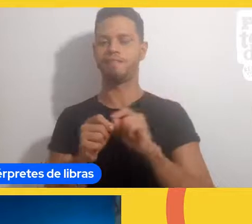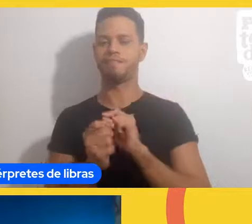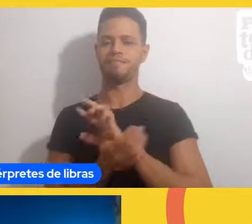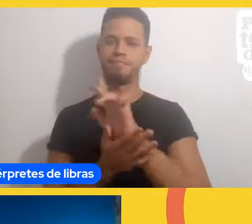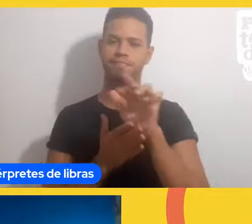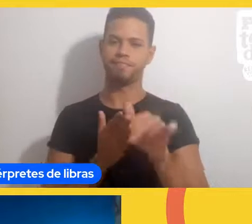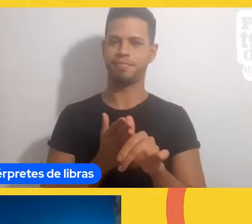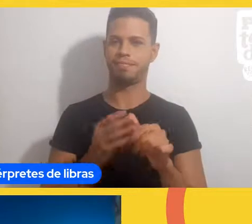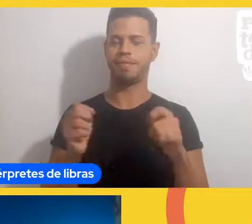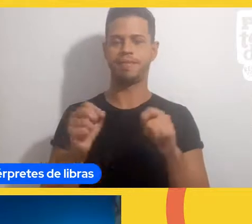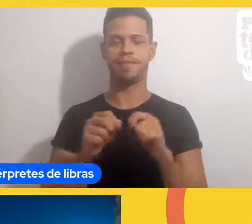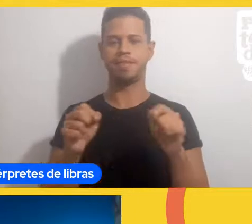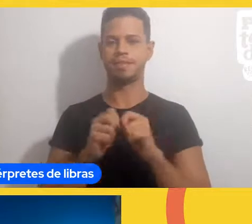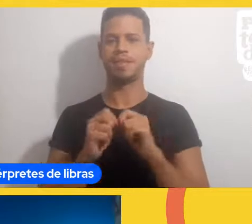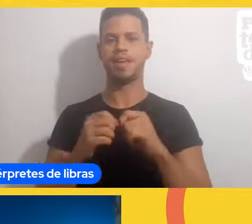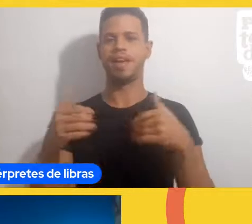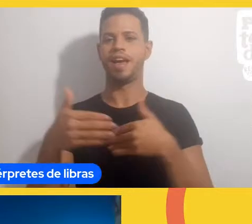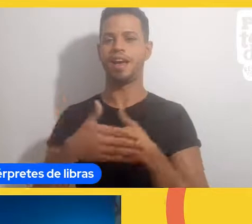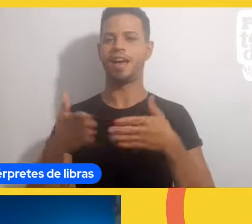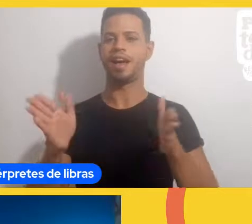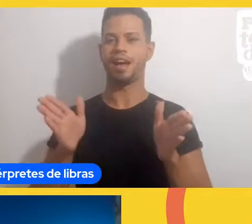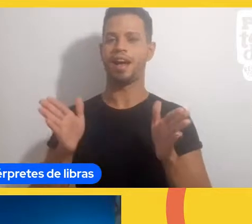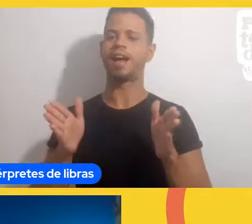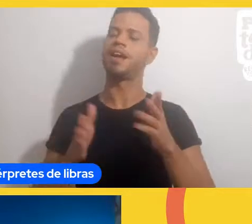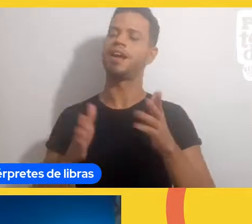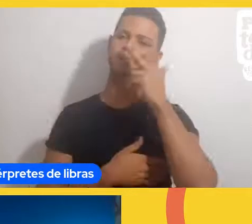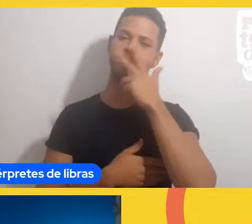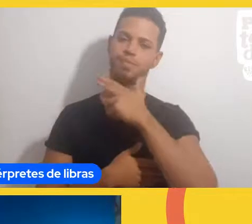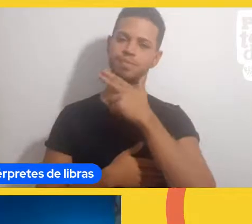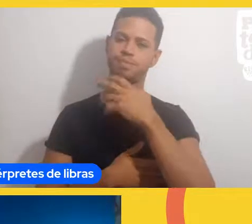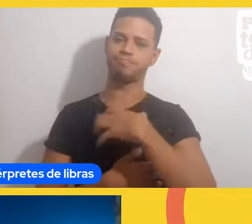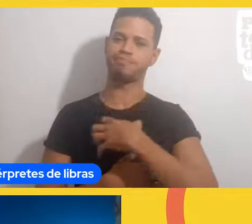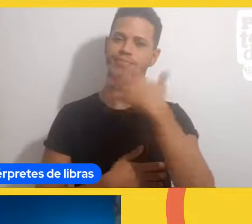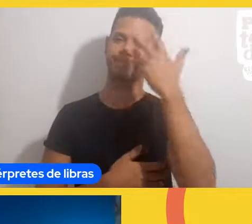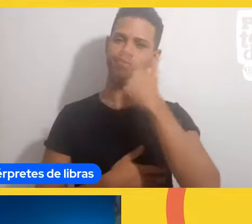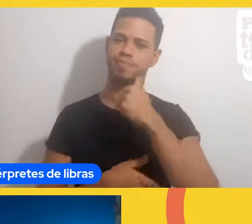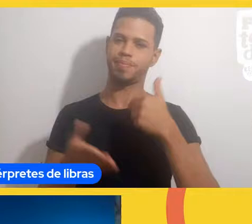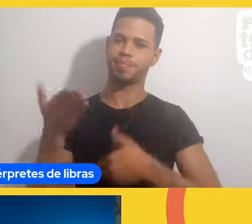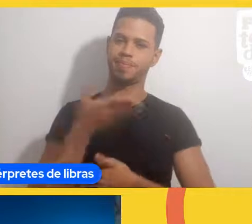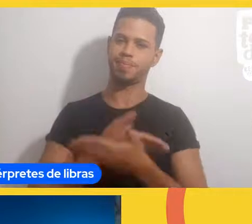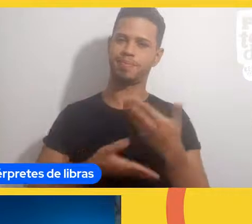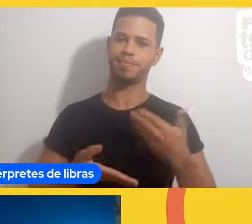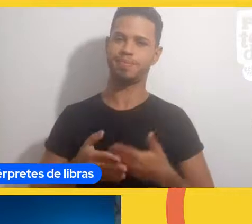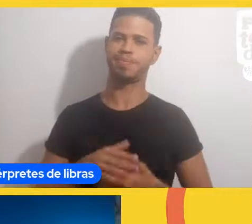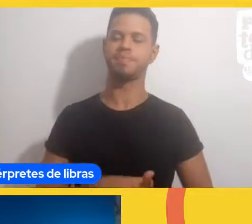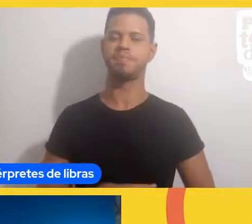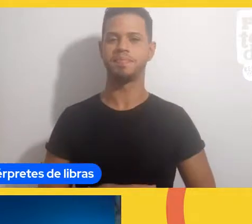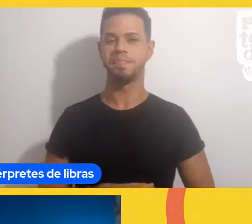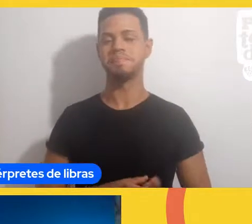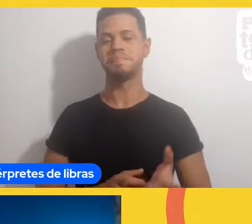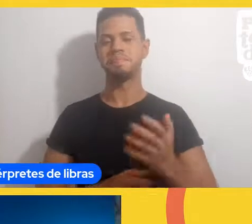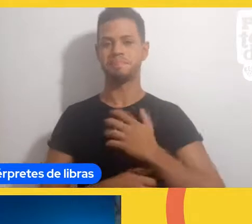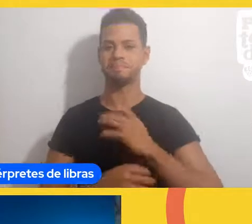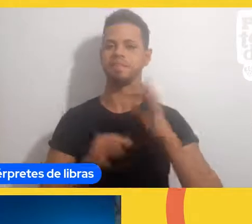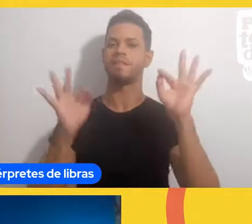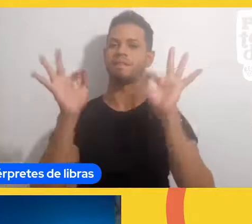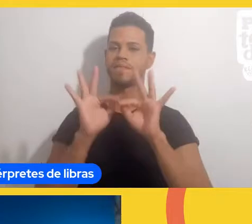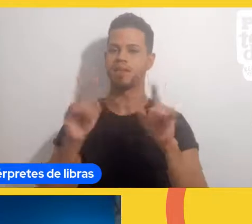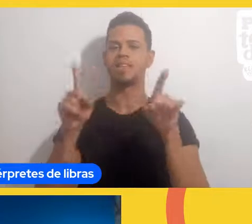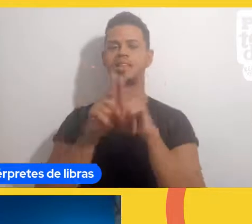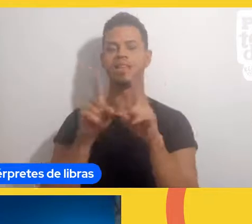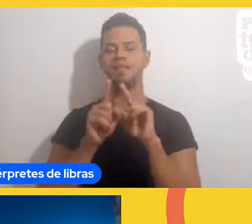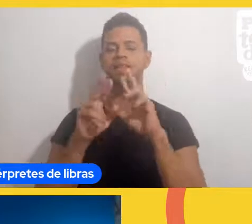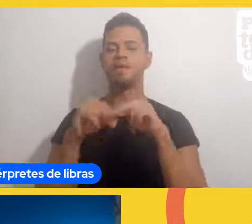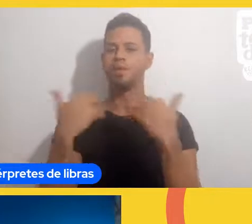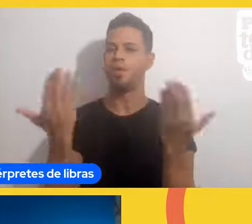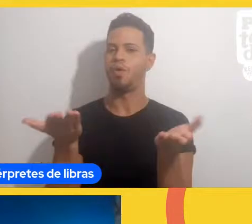das caixas uma relação muito bonita. Que bom, Camila. Fico muito feliz também de estar aqui nessa noite